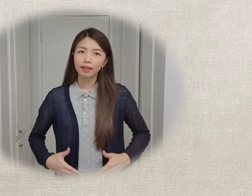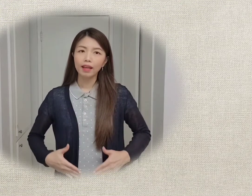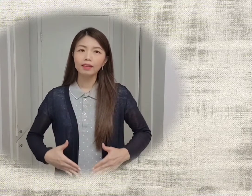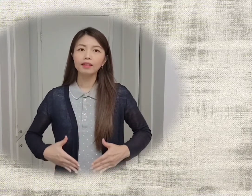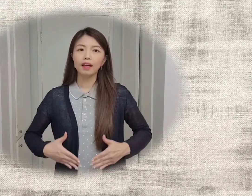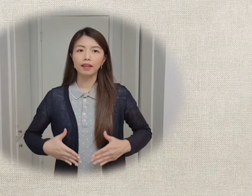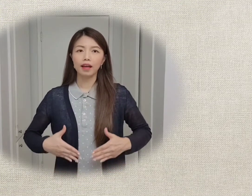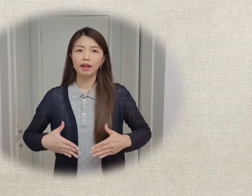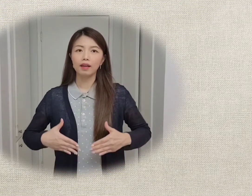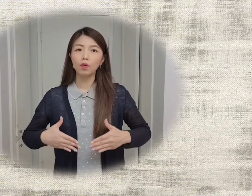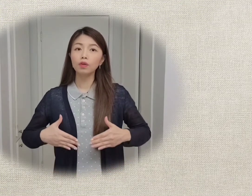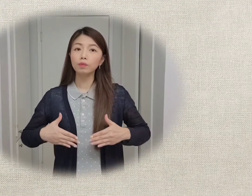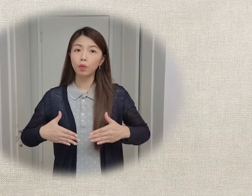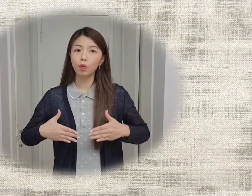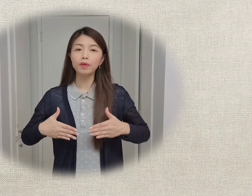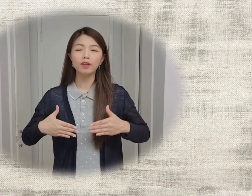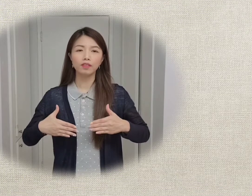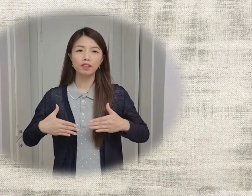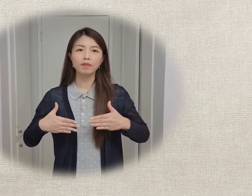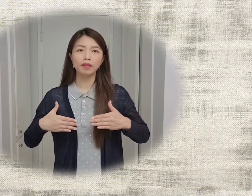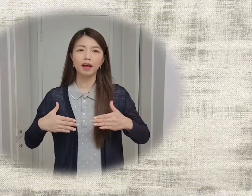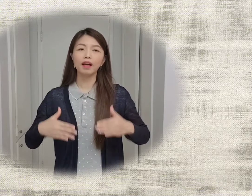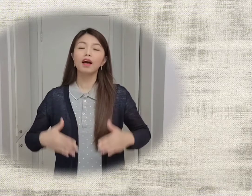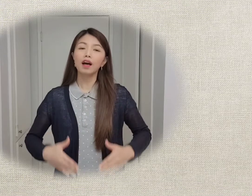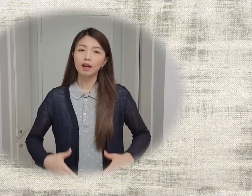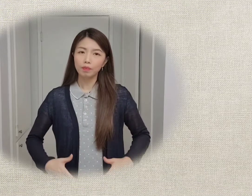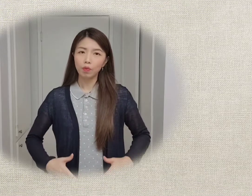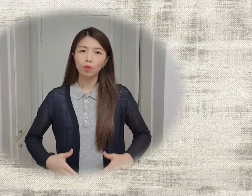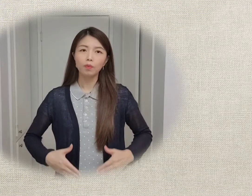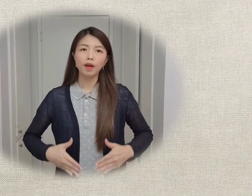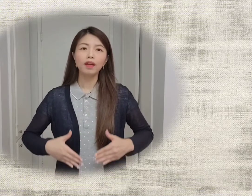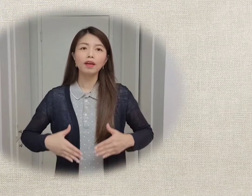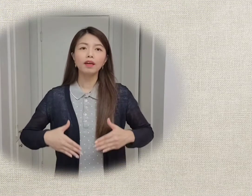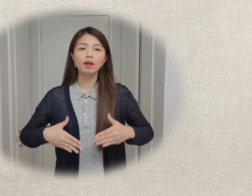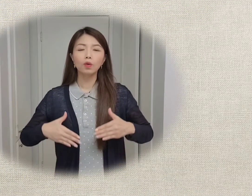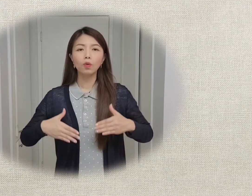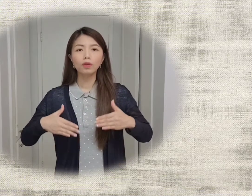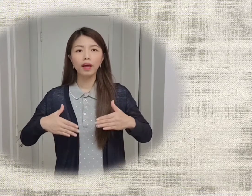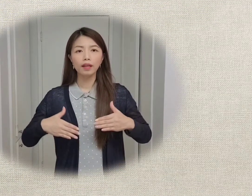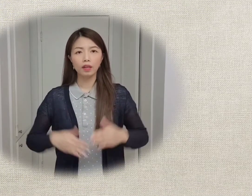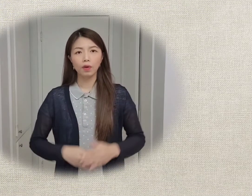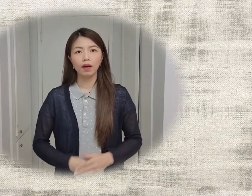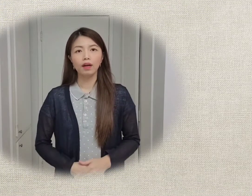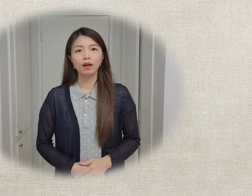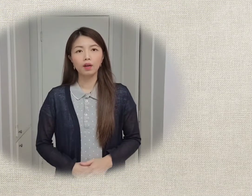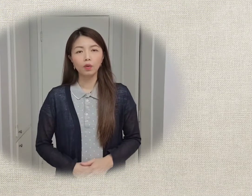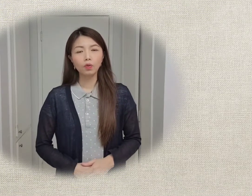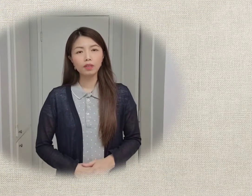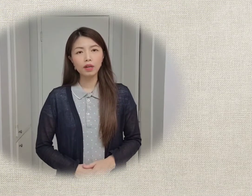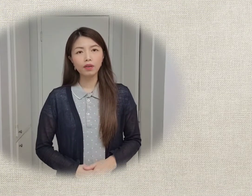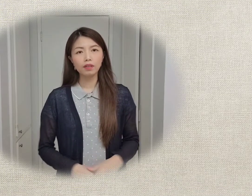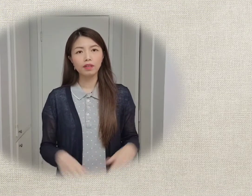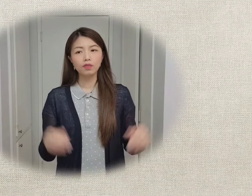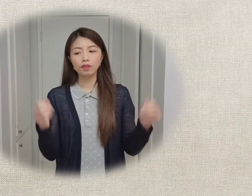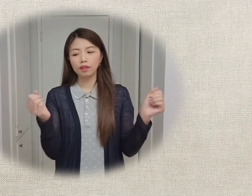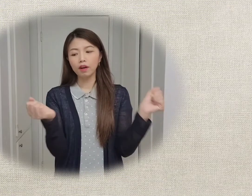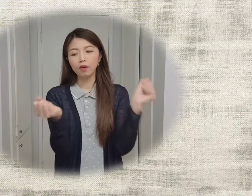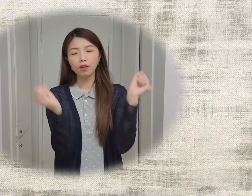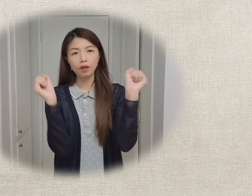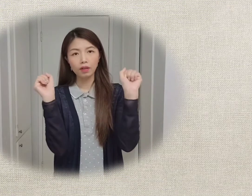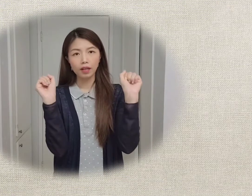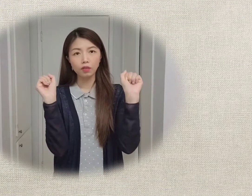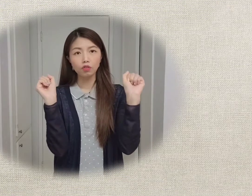주시면 따뜻하다 혹은 봄 이런 뜻입니다. 봄의 꽃향기와. 꽃이라고 하는